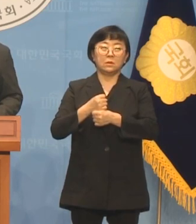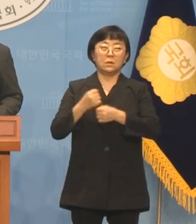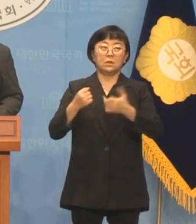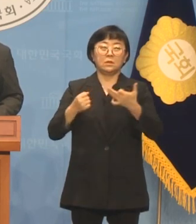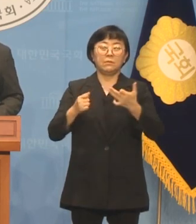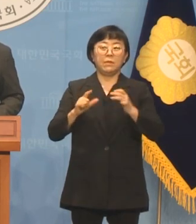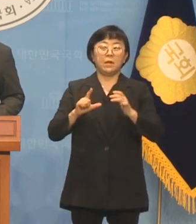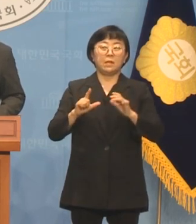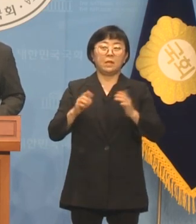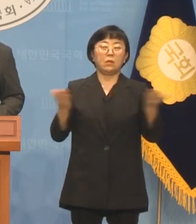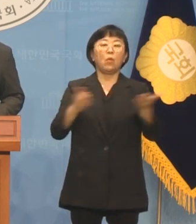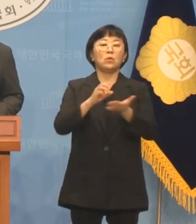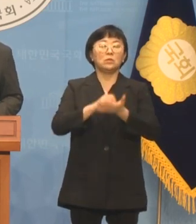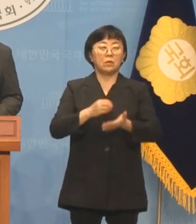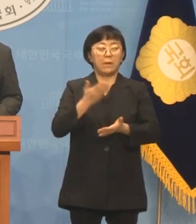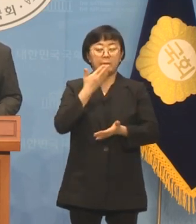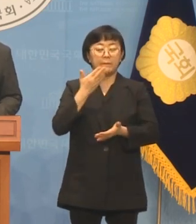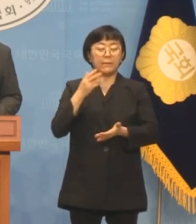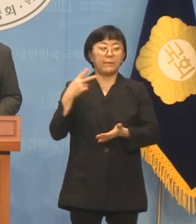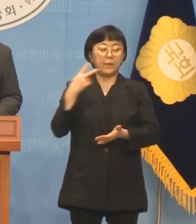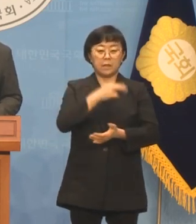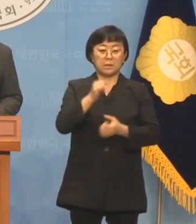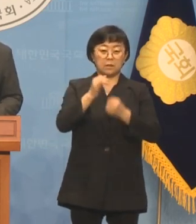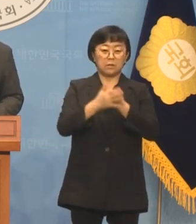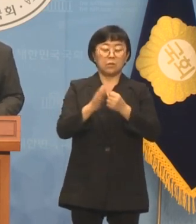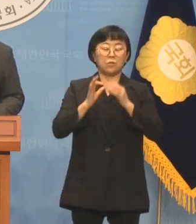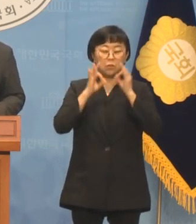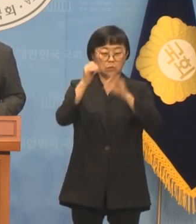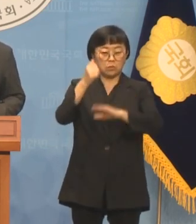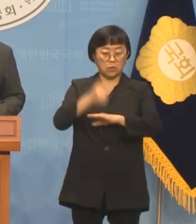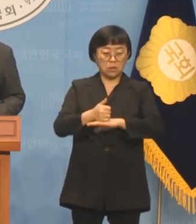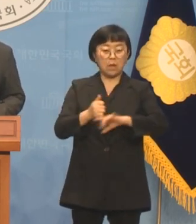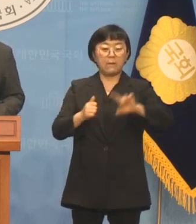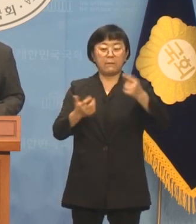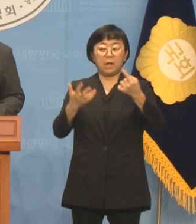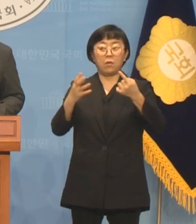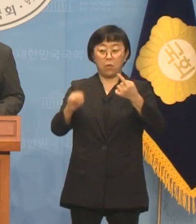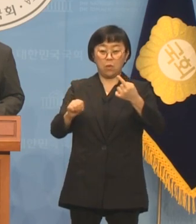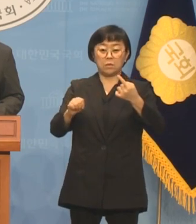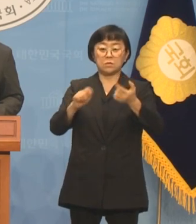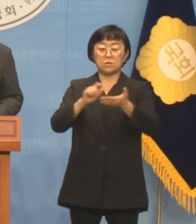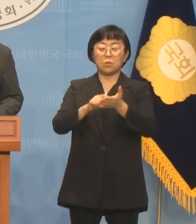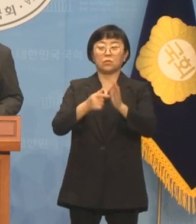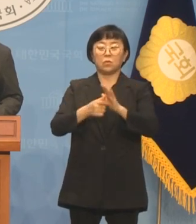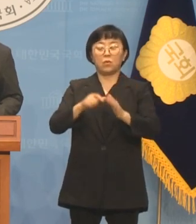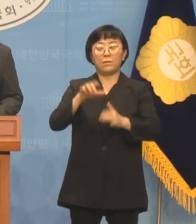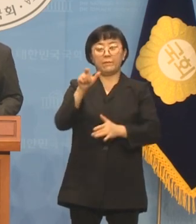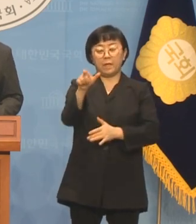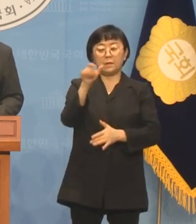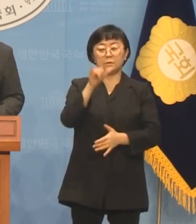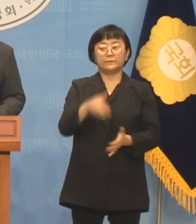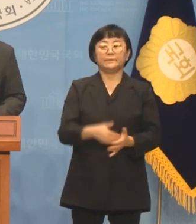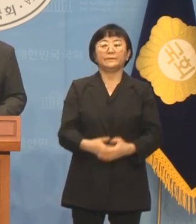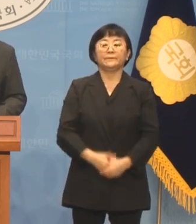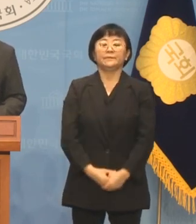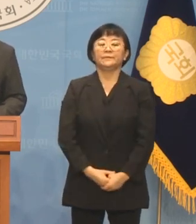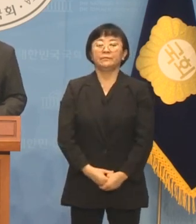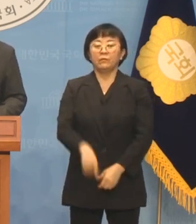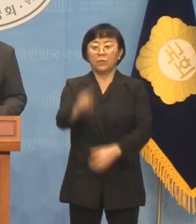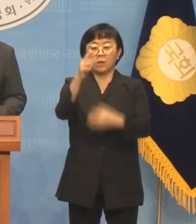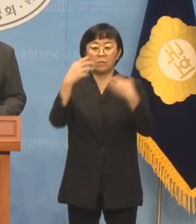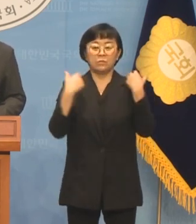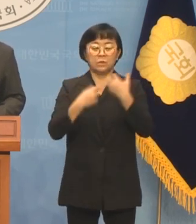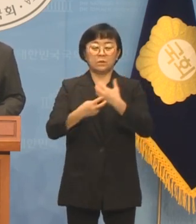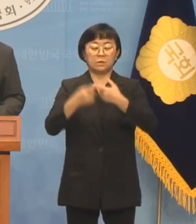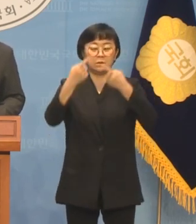단식 농성하는 등 각계의 노력을 통해서 겨우 100억 원 편성되는 데 그쳤습니다. 정부의 의대